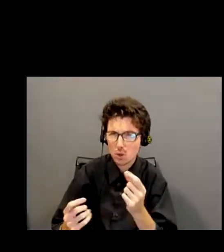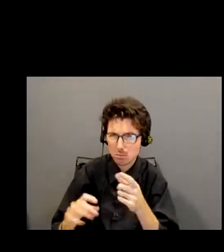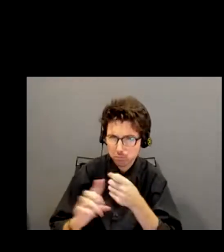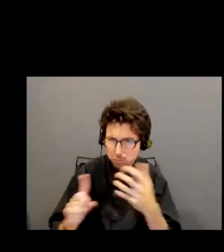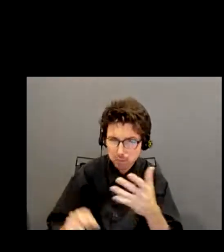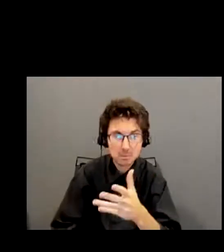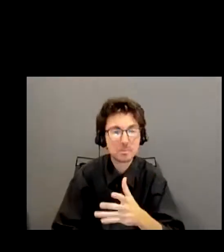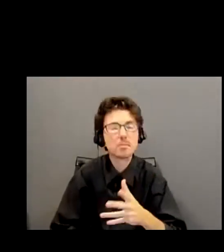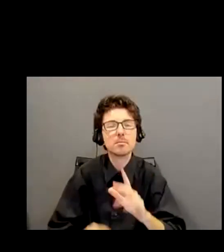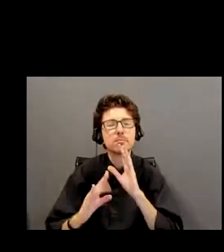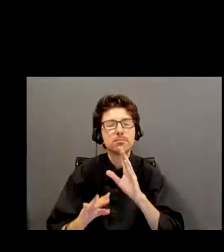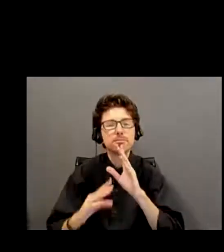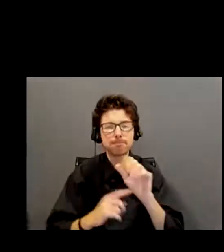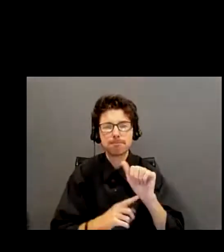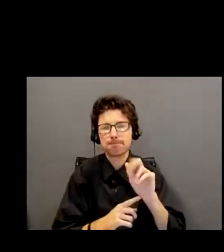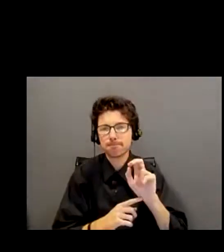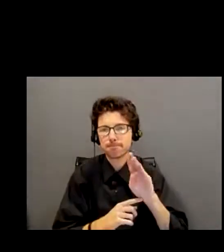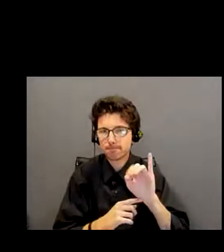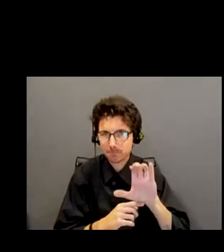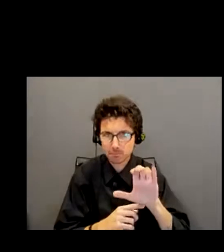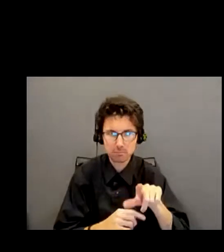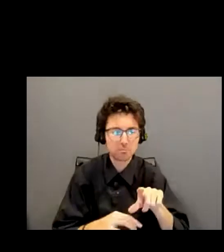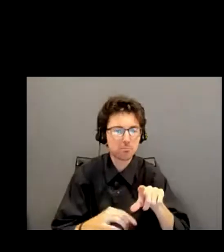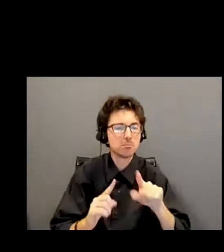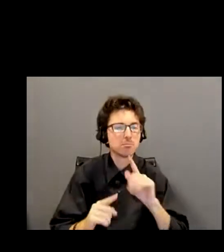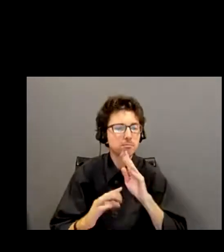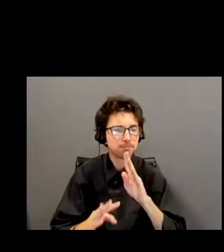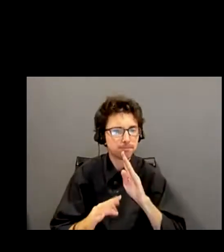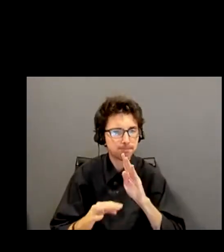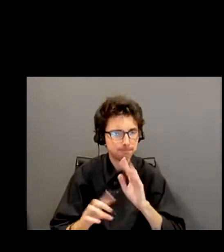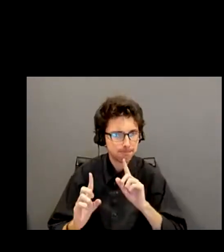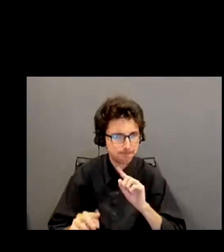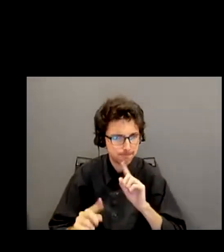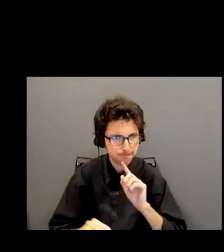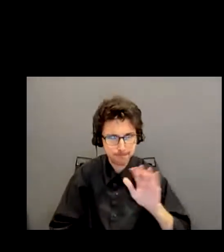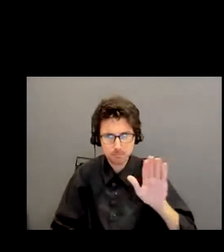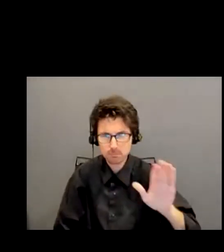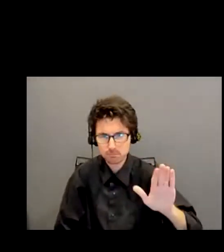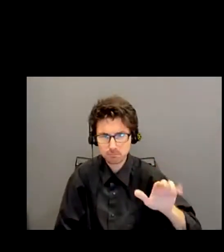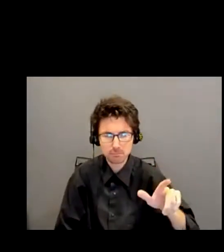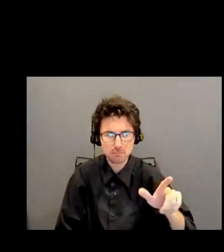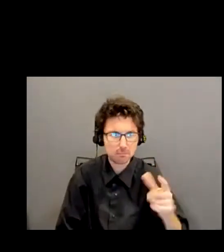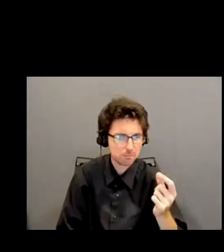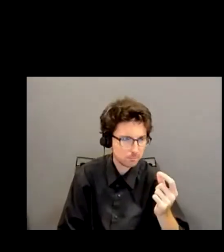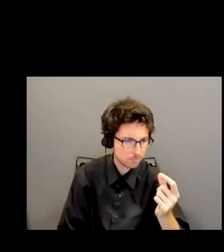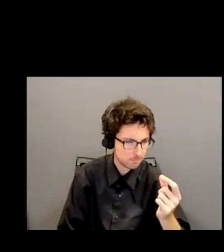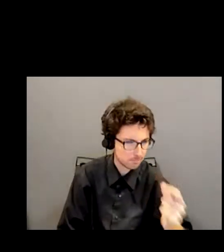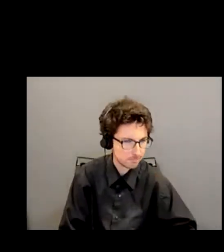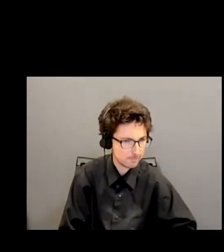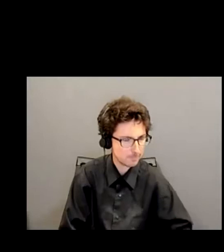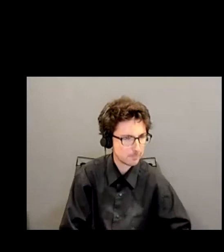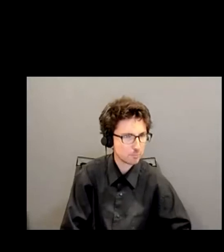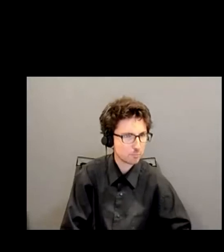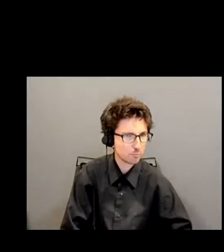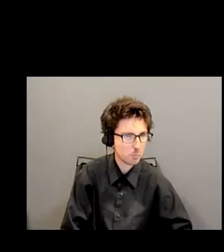بحب يعني أرجو إنهم الطلاب أو الأشخاص بشكل عام ذوي محدودية